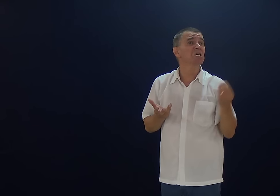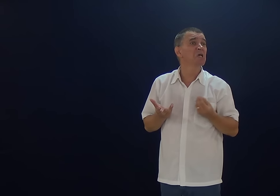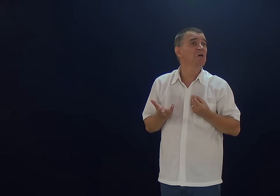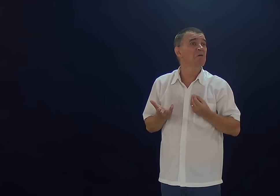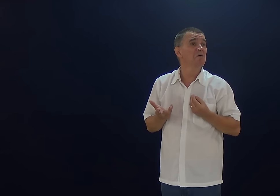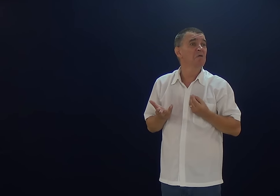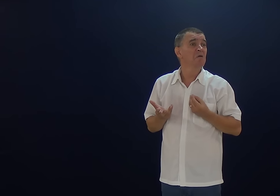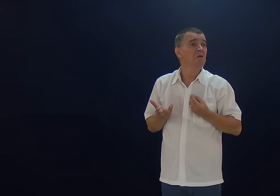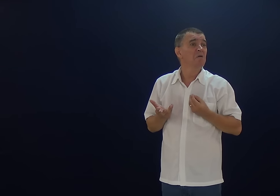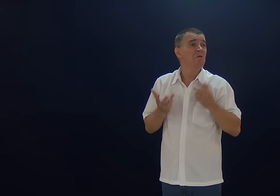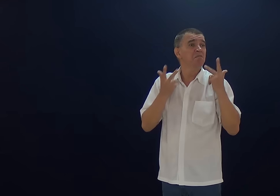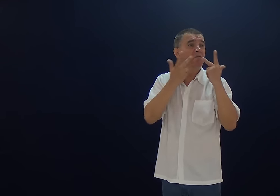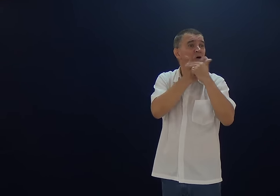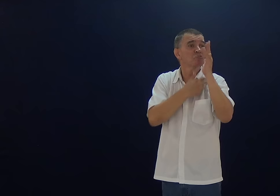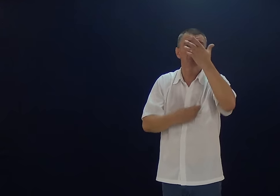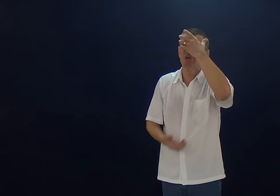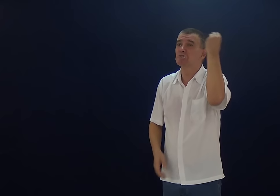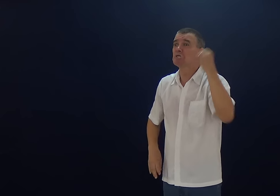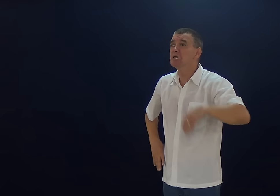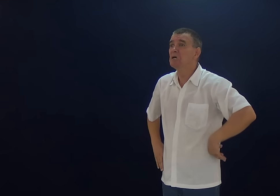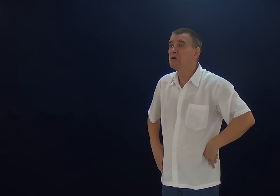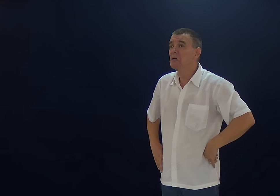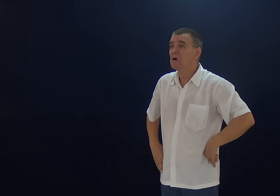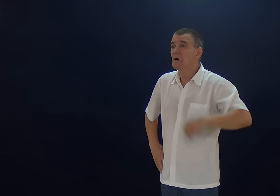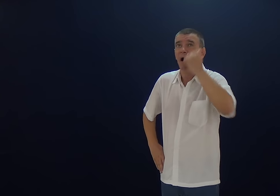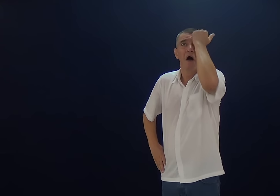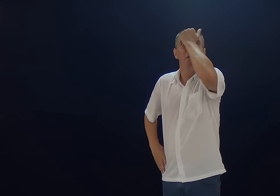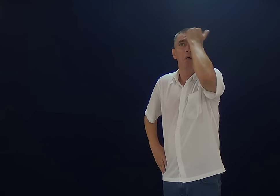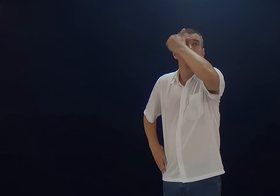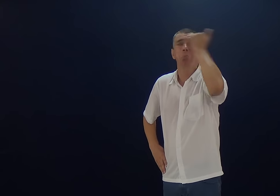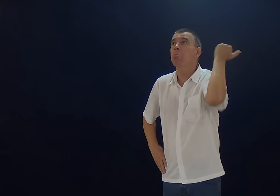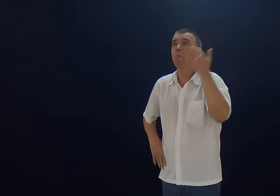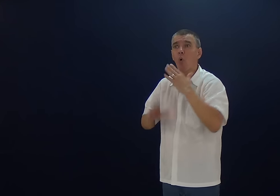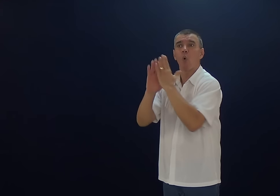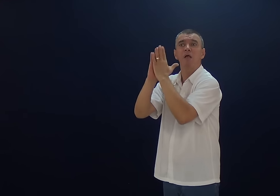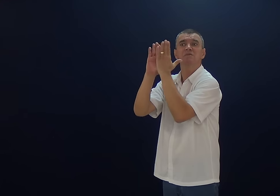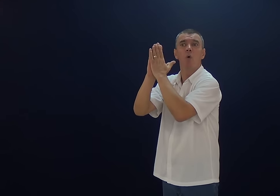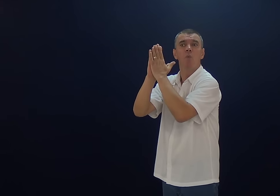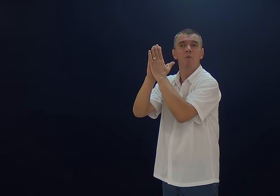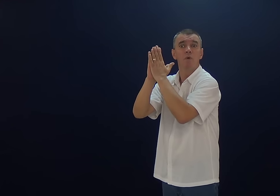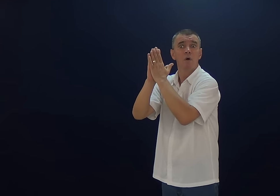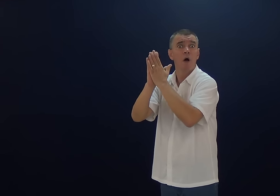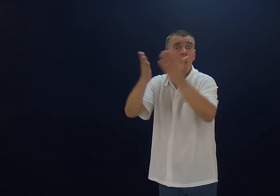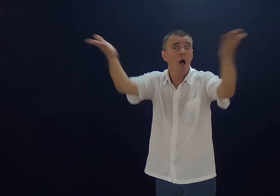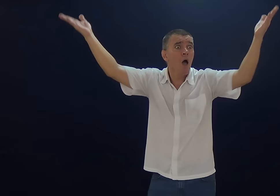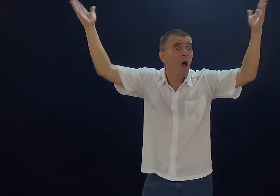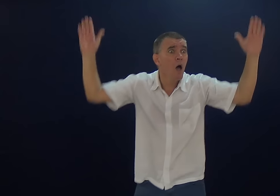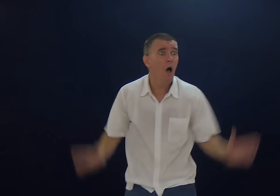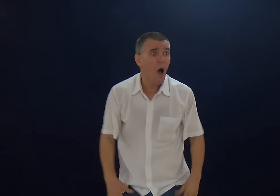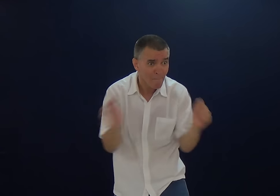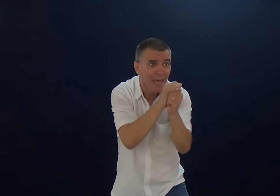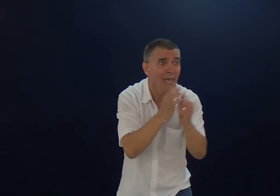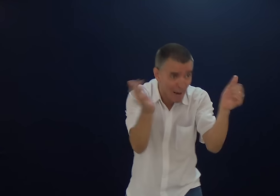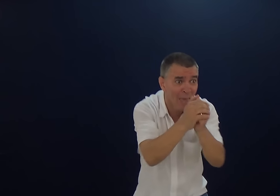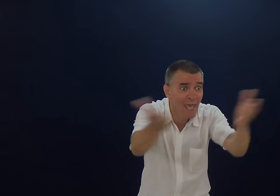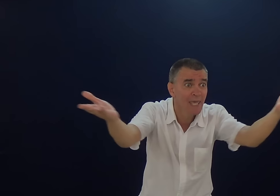Então até esqueci e esqueci a fofoca Deus apagou na minha mente a oração tem